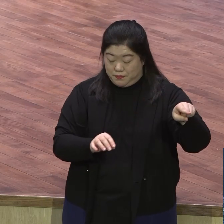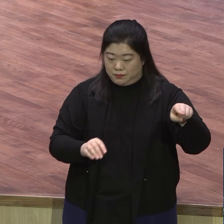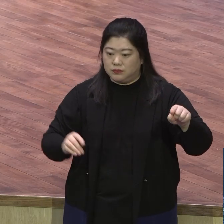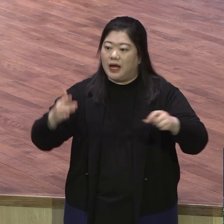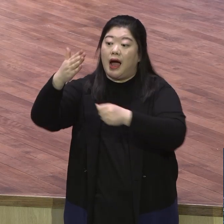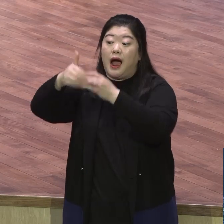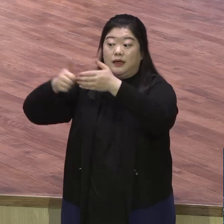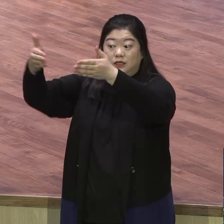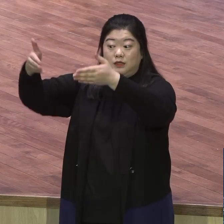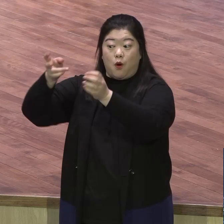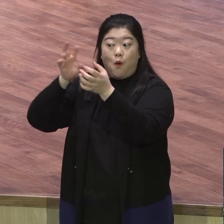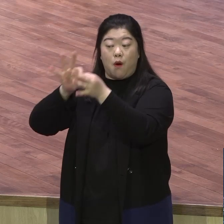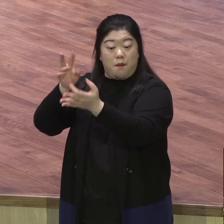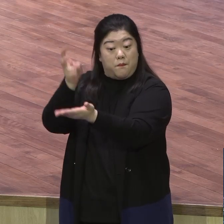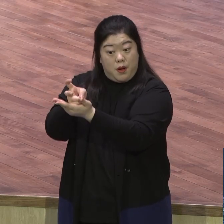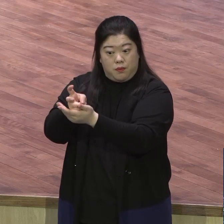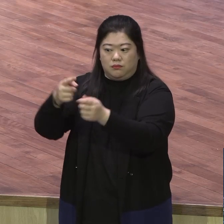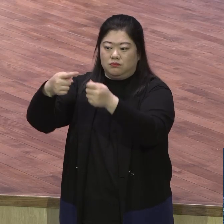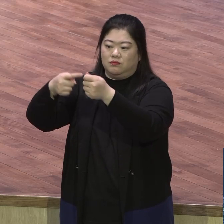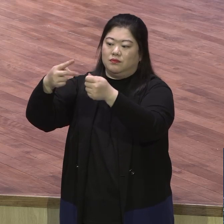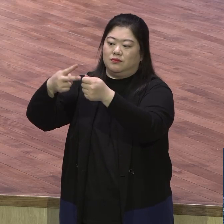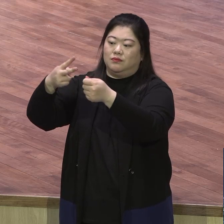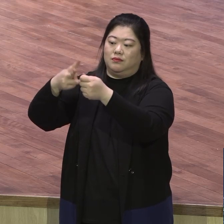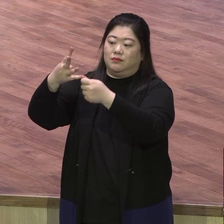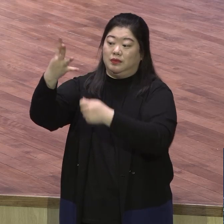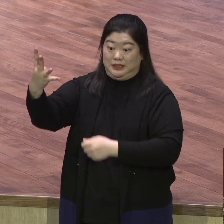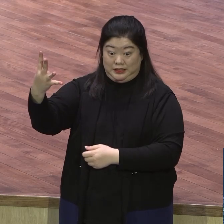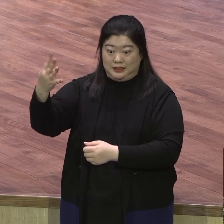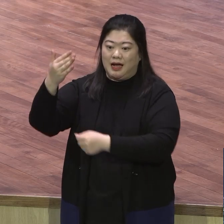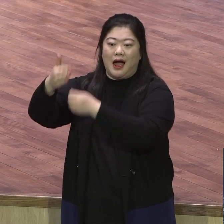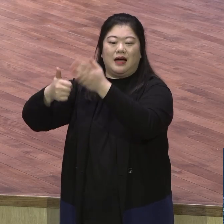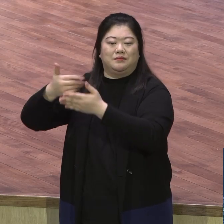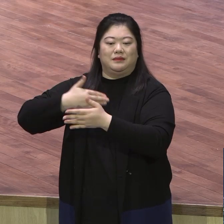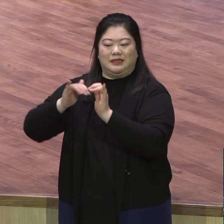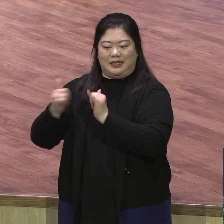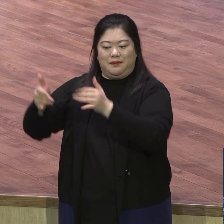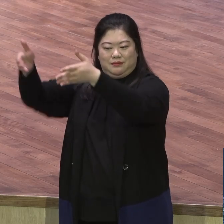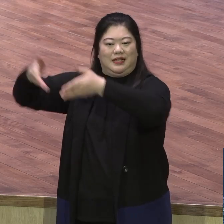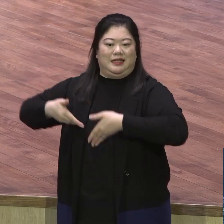4가지 개명은 하나님과의 관계의 회복을 다루고 있어요.